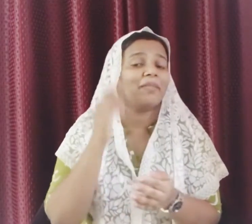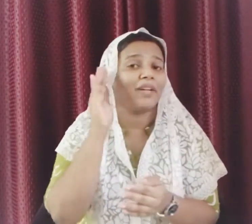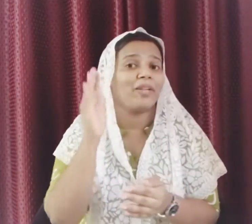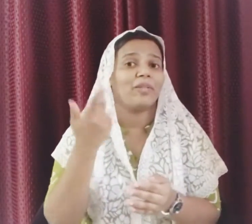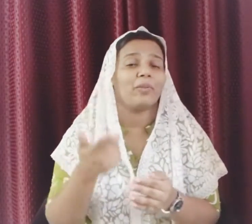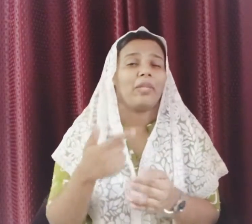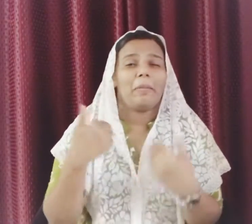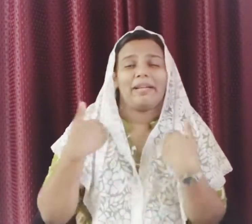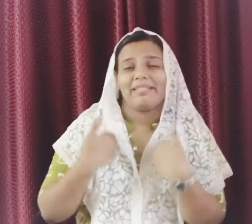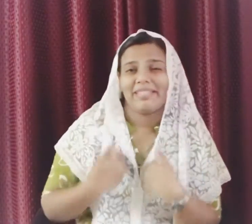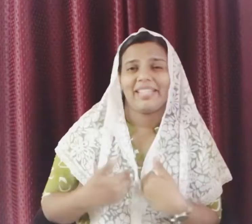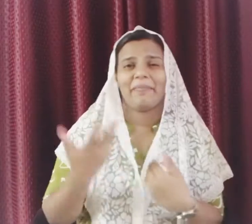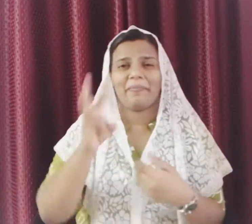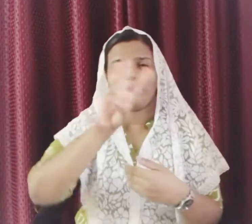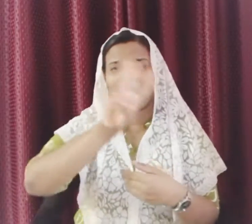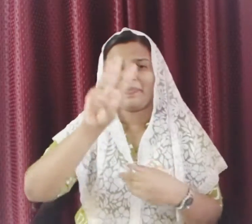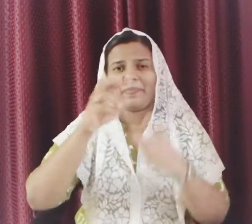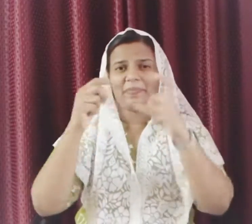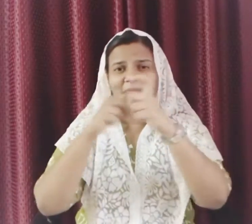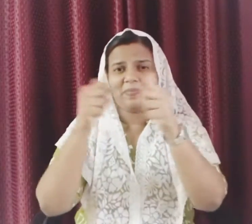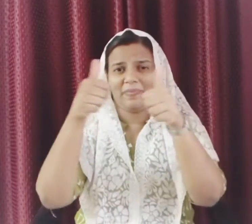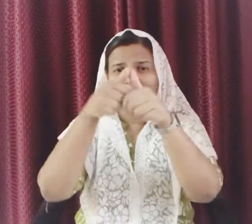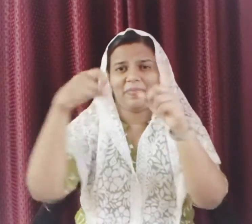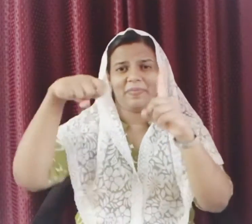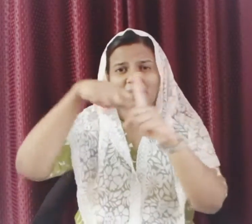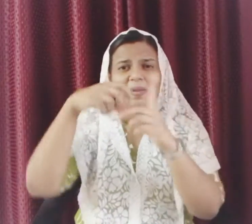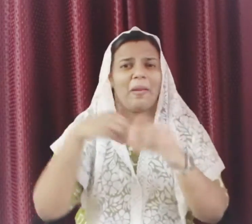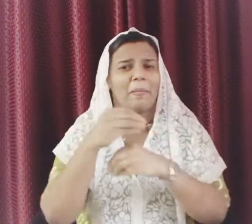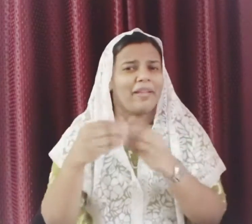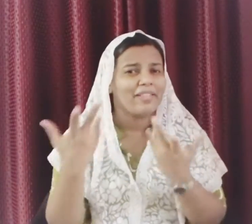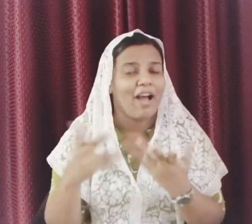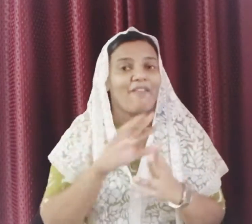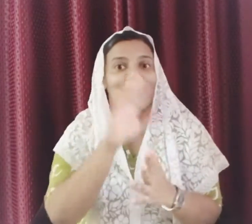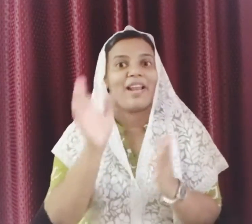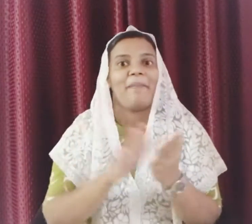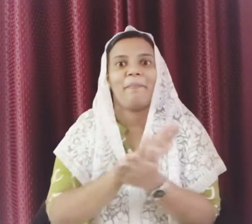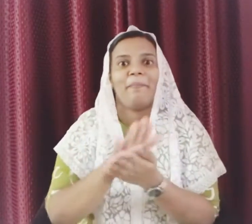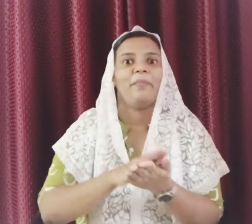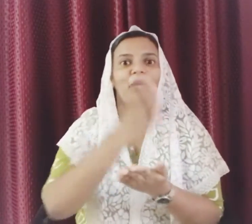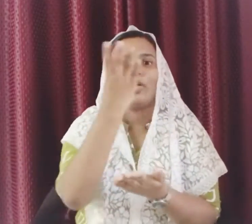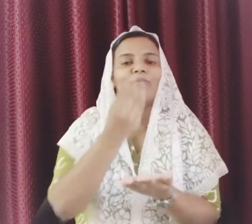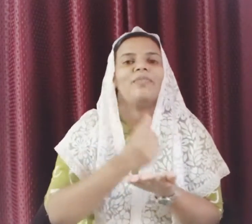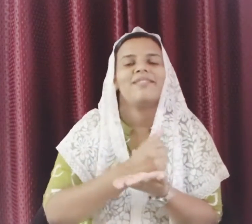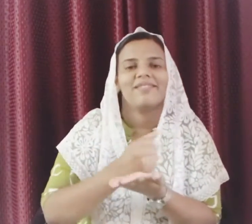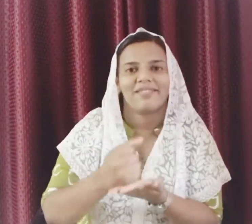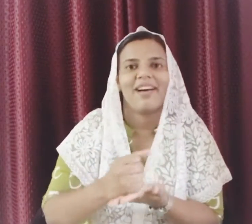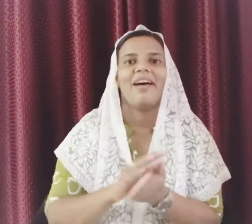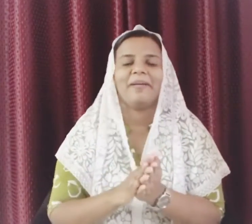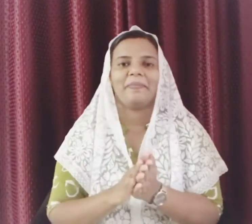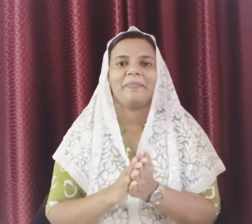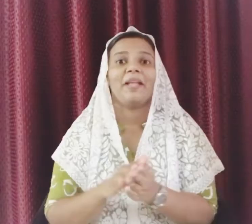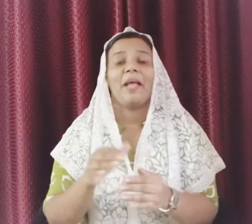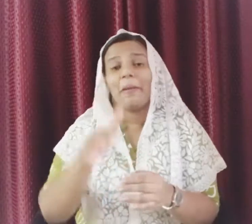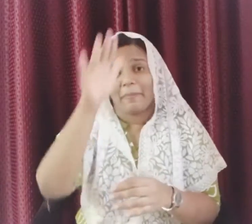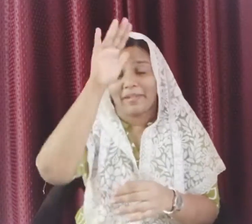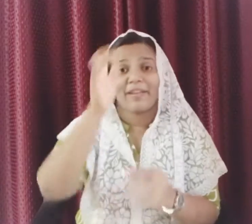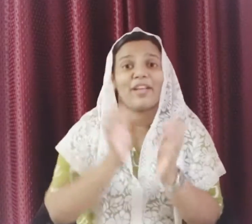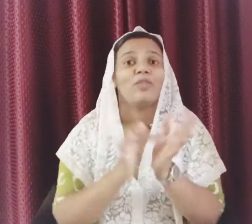ബലഹീനതയിൽ നമുക്ക് തുണയാണ് പരിശുദ്ധാത്മാവ്. യേശു പറഞ്ഞത്, ഞാൻ നിങ്ങൾക്ക് മറ്റൊരു സഹായിയെ അയച്ചു തരും. മലയാളത്തിൽ നമ്മൾ വായിക്കുമ്പോൾ കാര്യസ്ഥൻ,